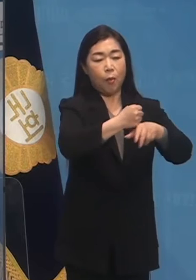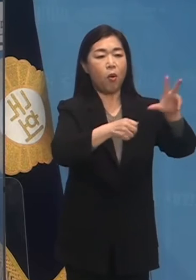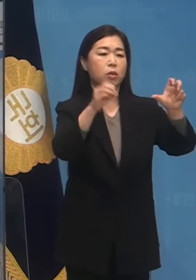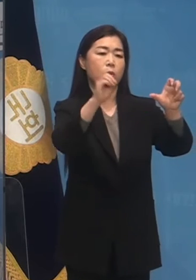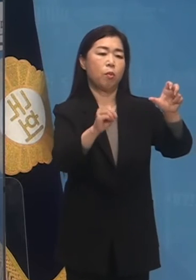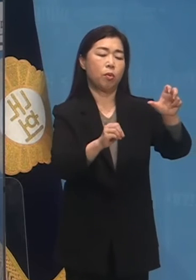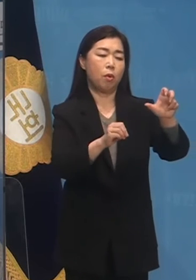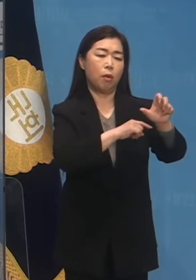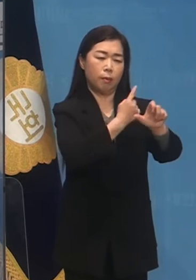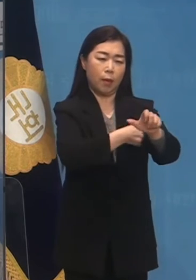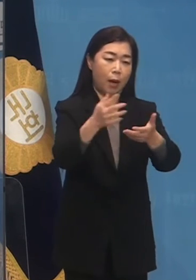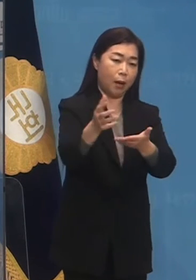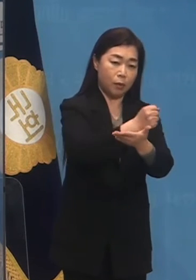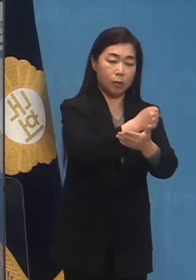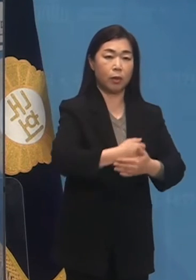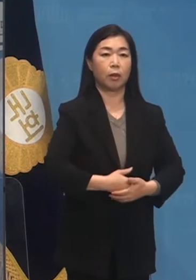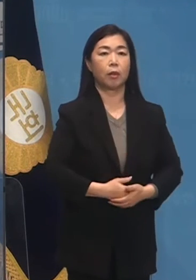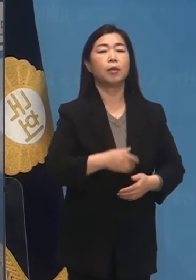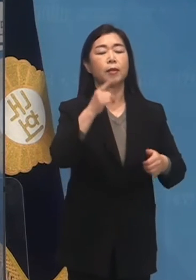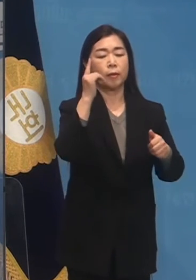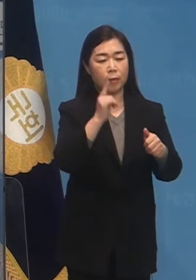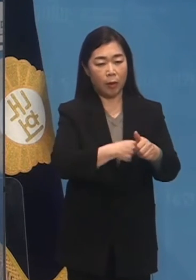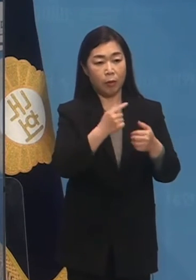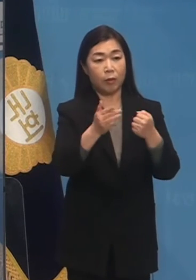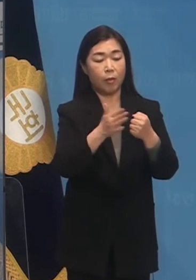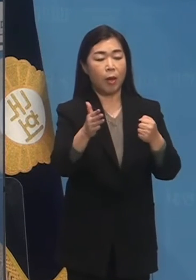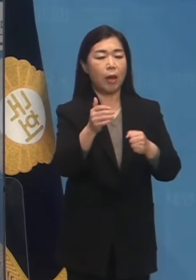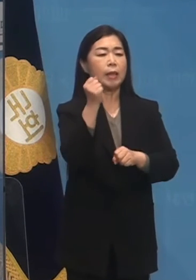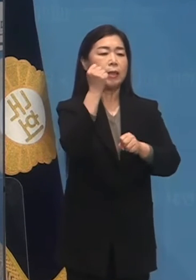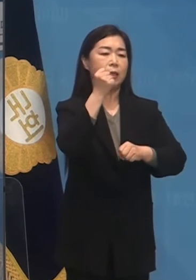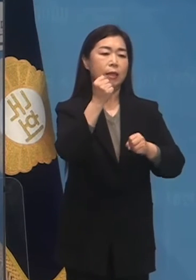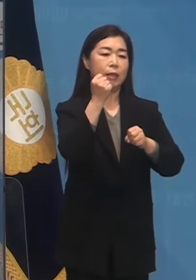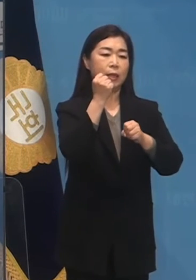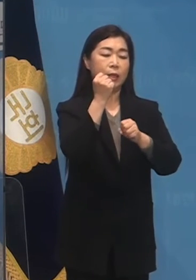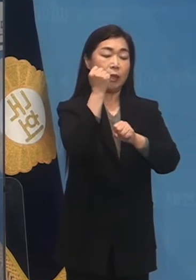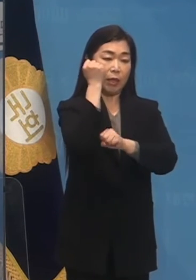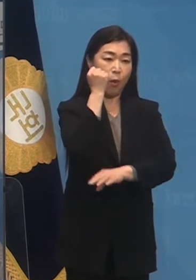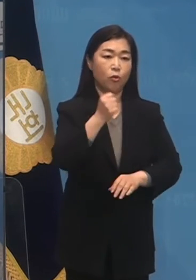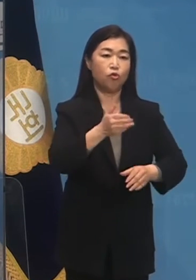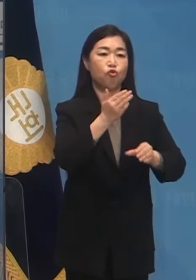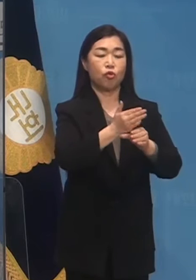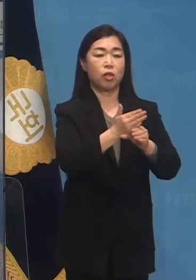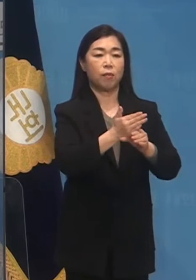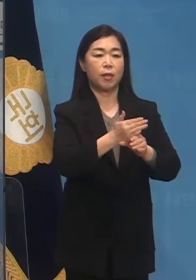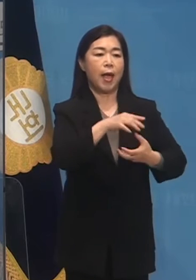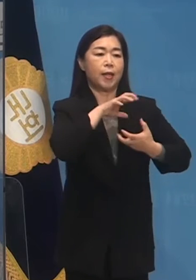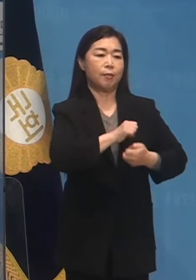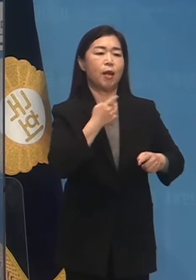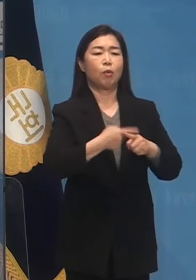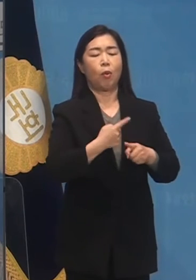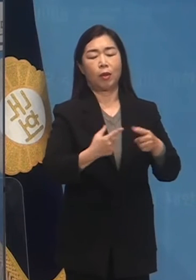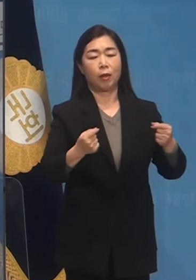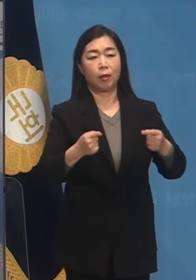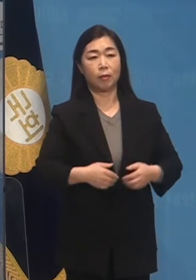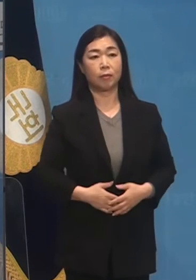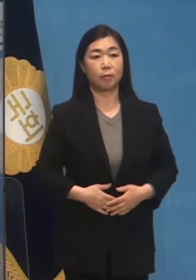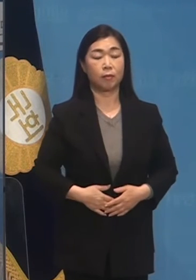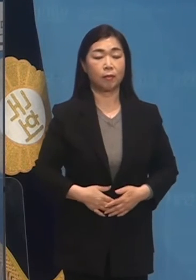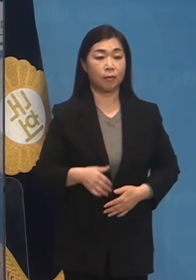성장 엔진이라고 말할 수 있습니다. 저는 정치 이전의